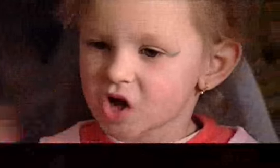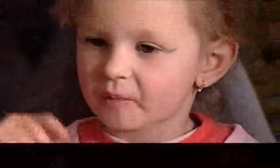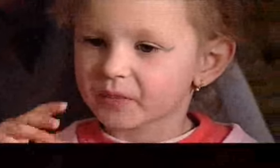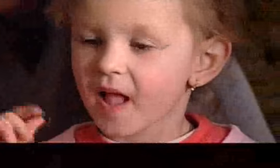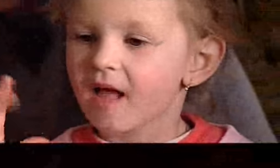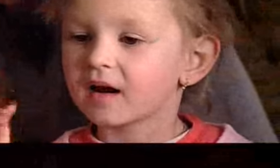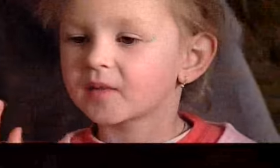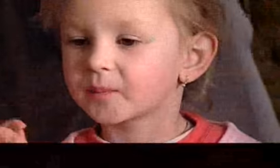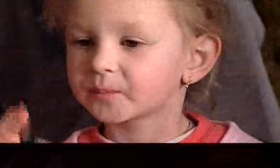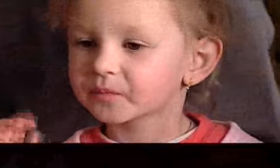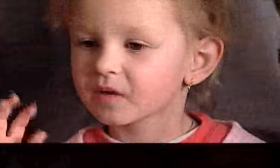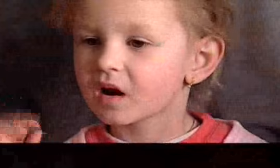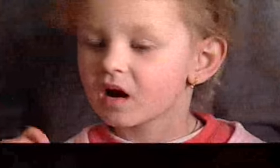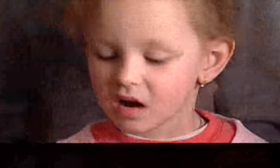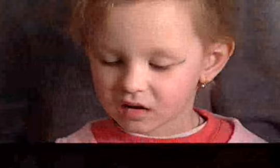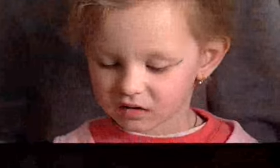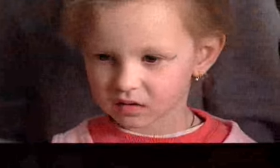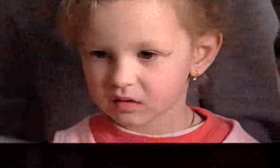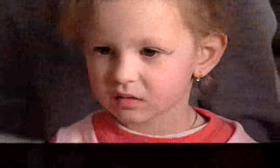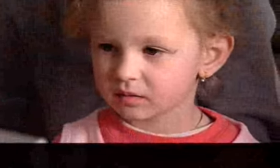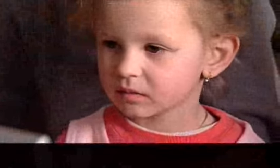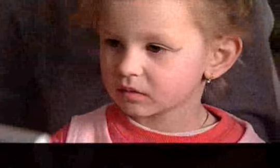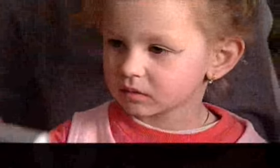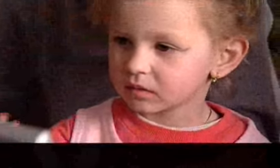Te szép.